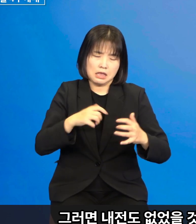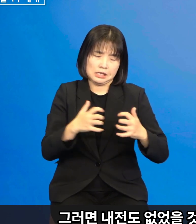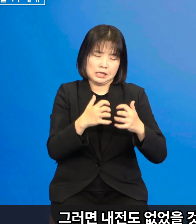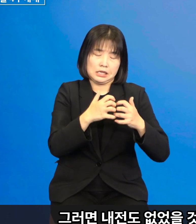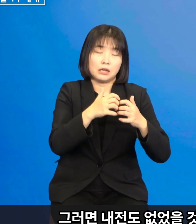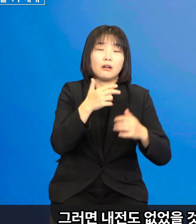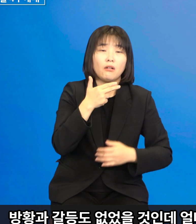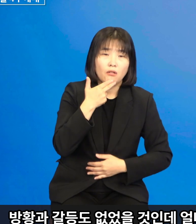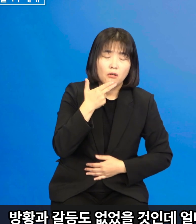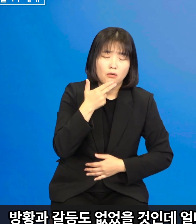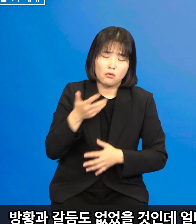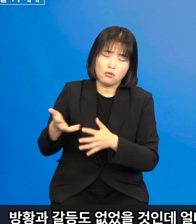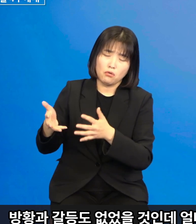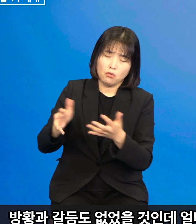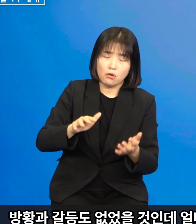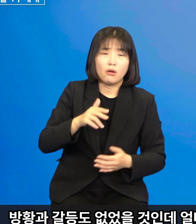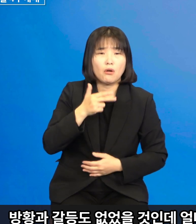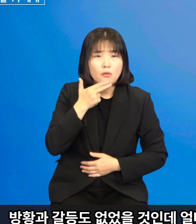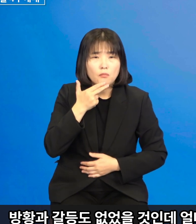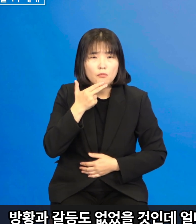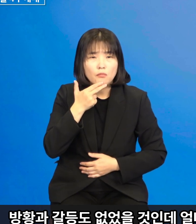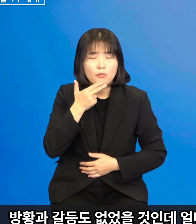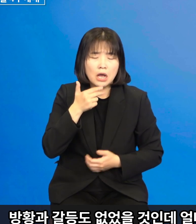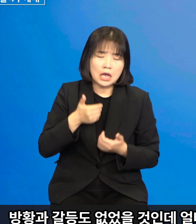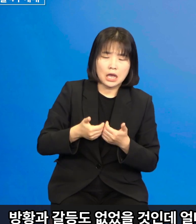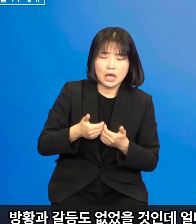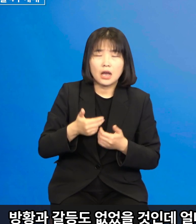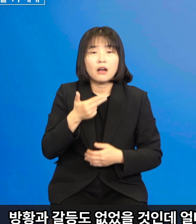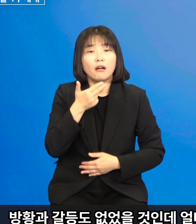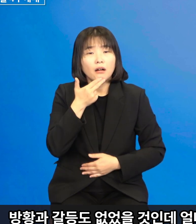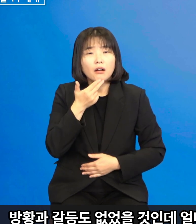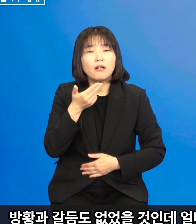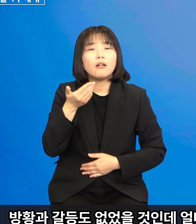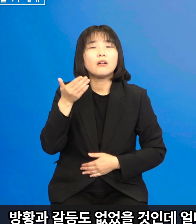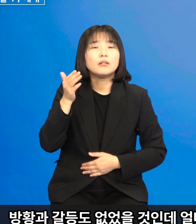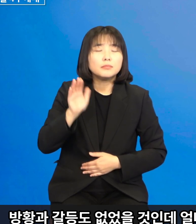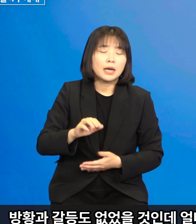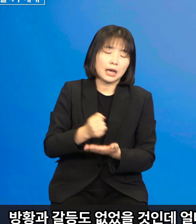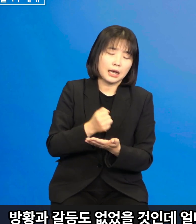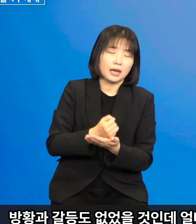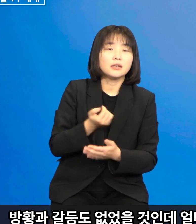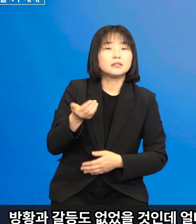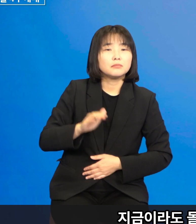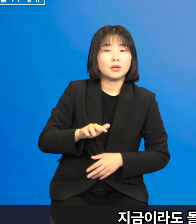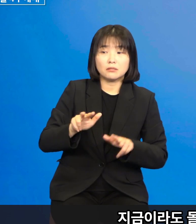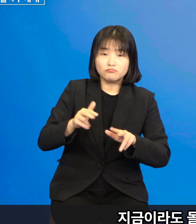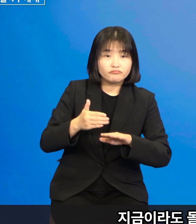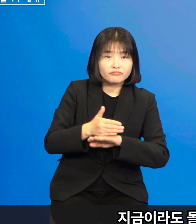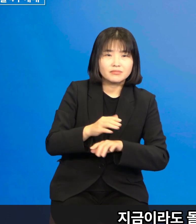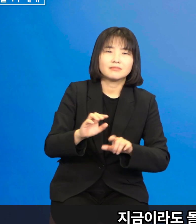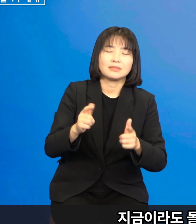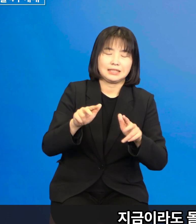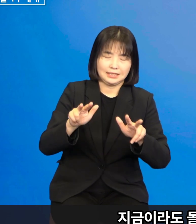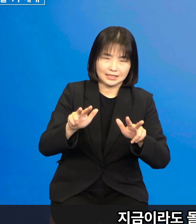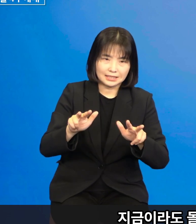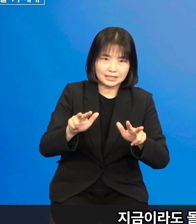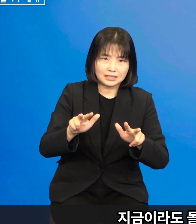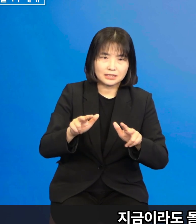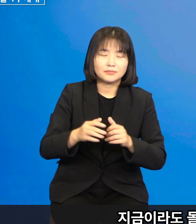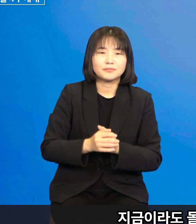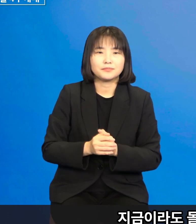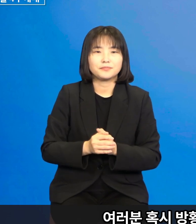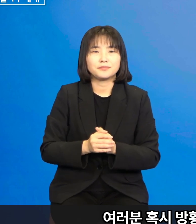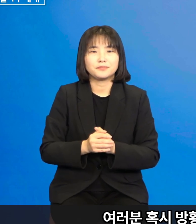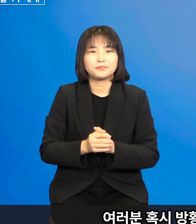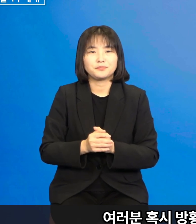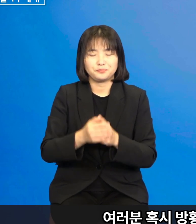이도 없었을 것이고 방황과 갈등도 없었을 것인데 얼마나 좋았을까. 하지만 늦은 게 아닙니다. 지금이라도 돌아와야